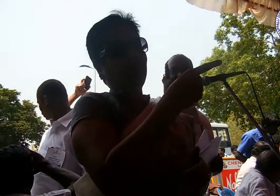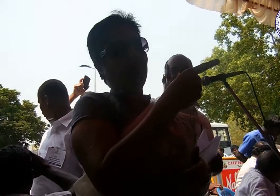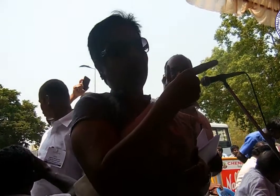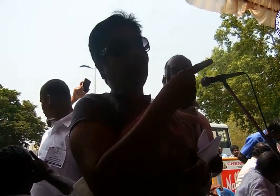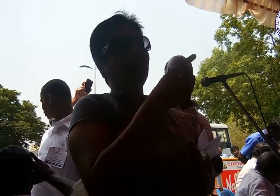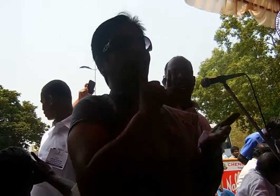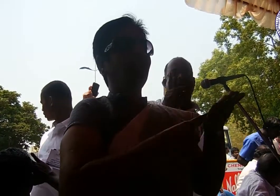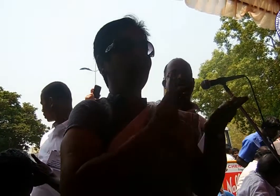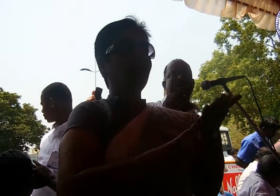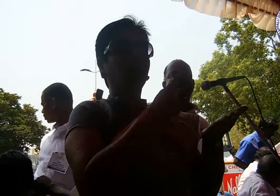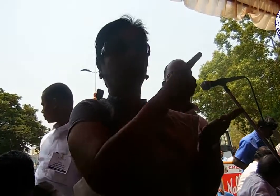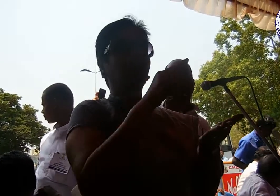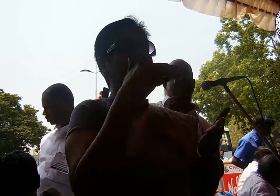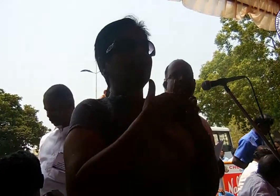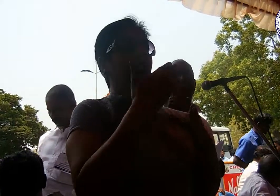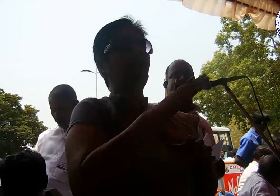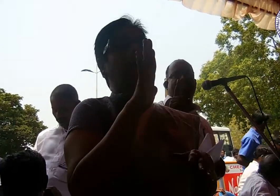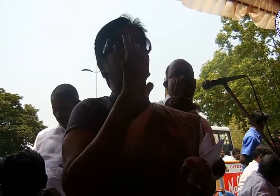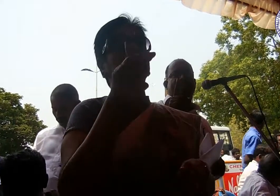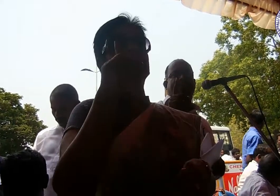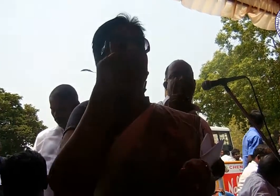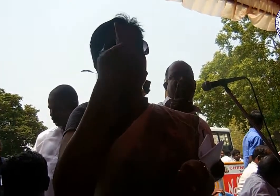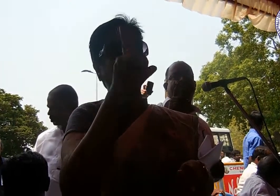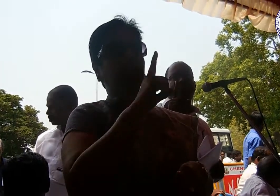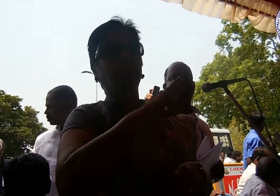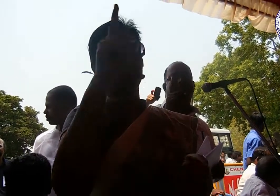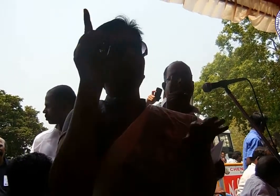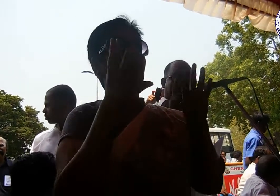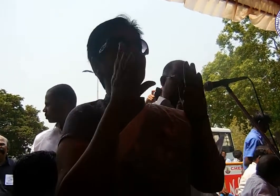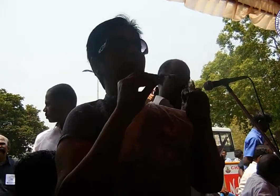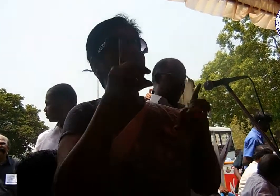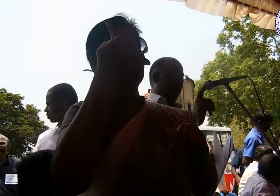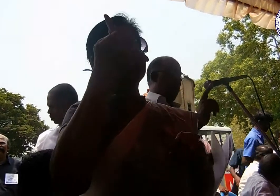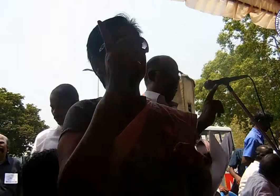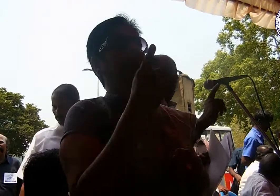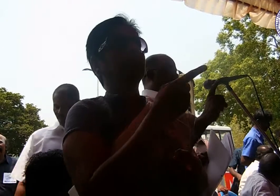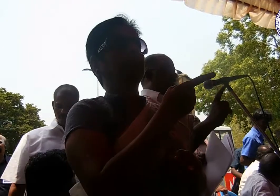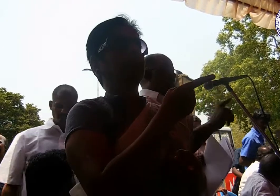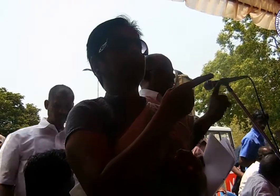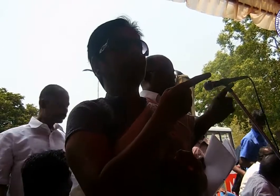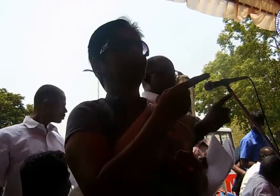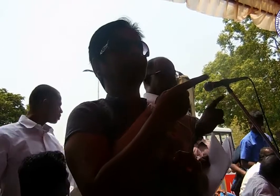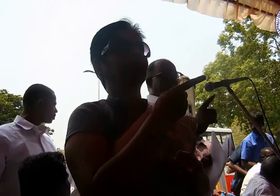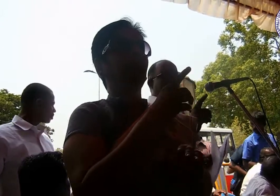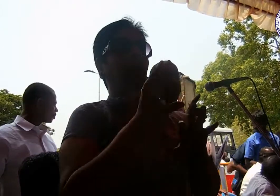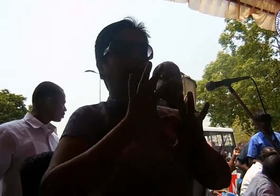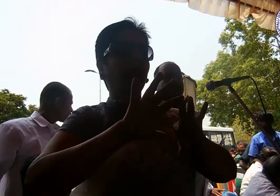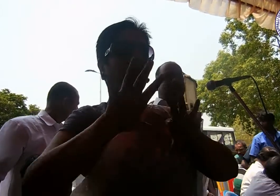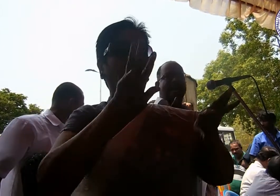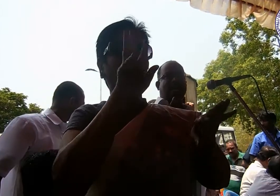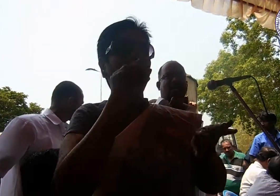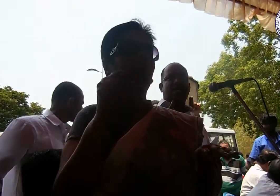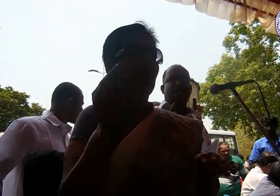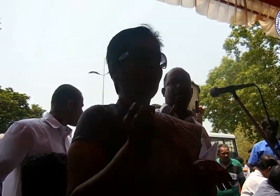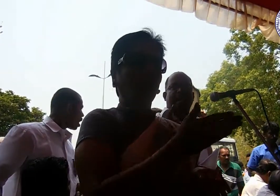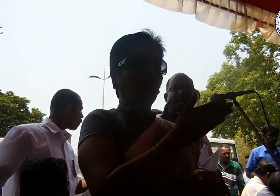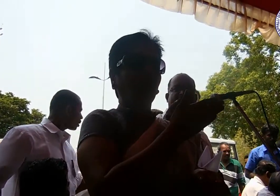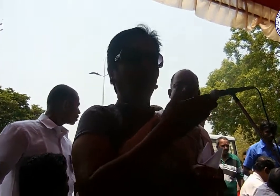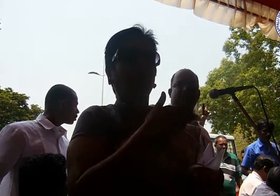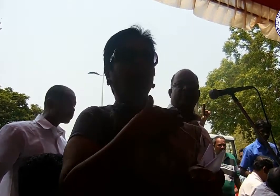ஆசிரியர் பணிக்கு 5 லட்சத்திலிருந்து 10 லட்சம் வரையும் விளங்குவது அதனால இடஒதுக்கீட்டு முறையில போனா நாங்க காசு வசூல்